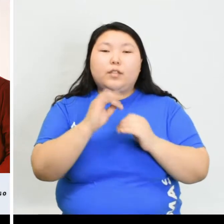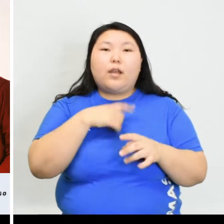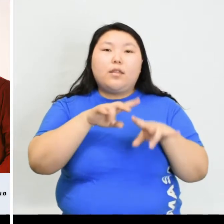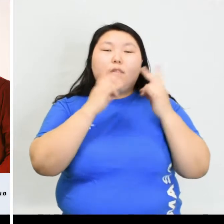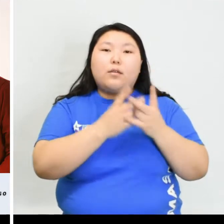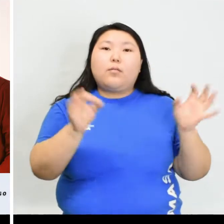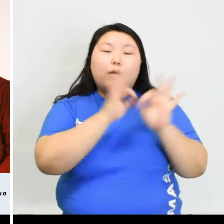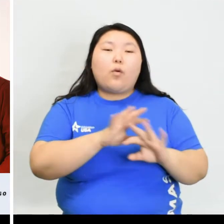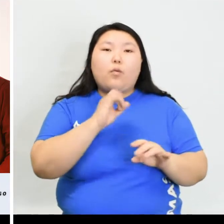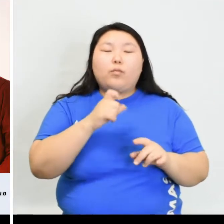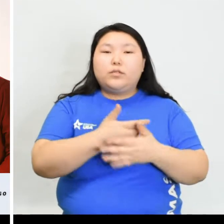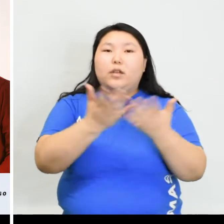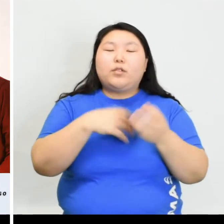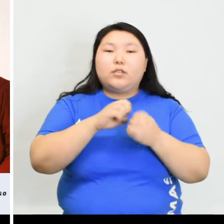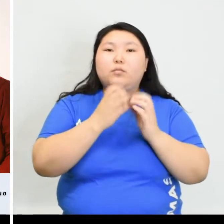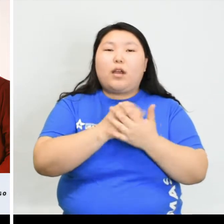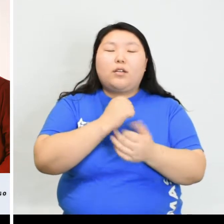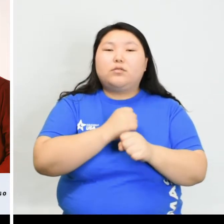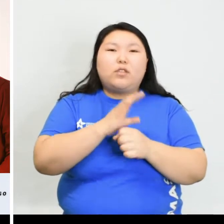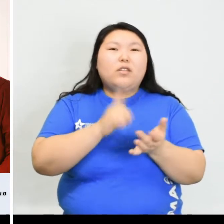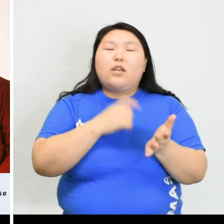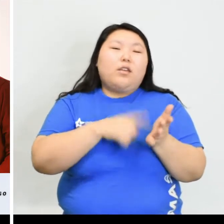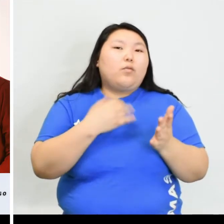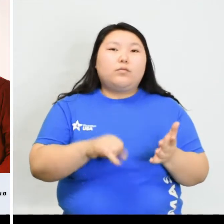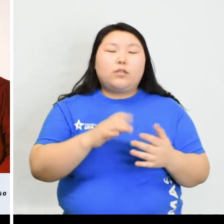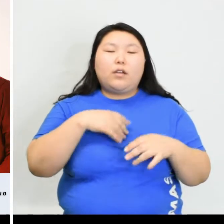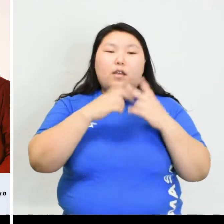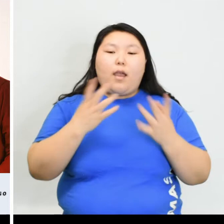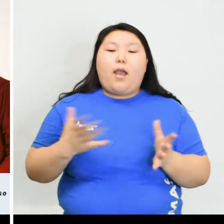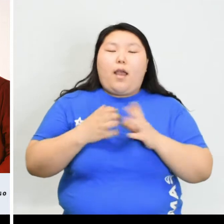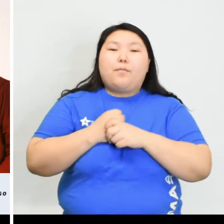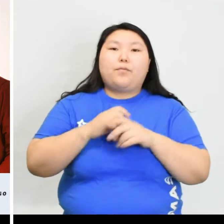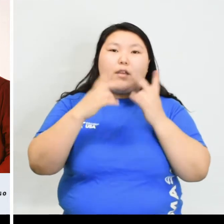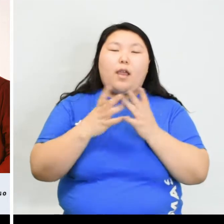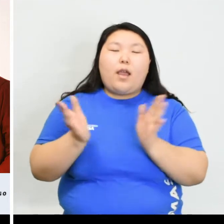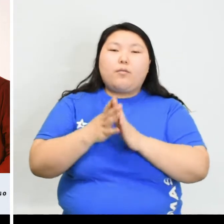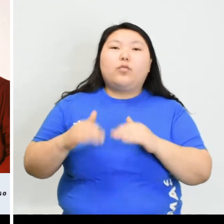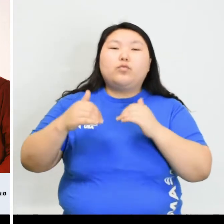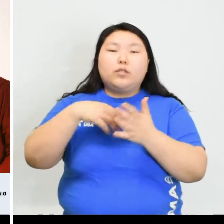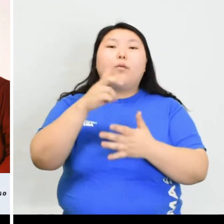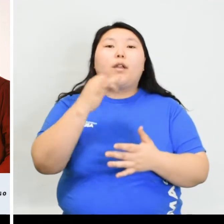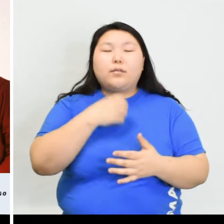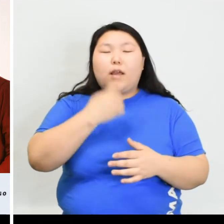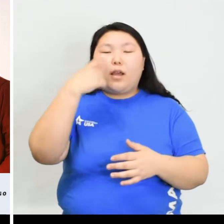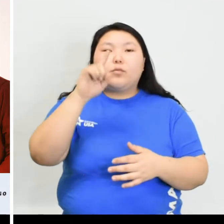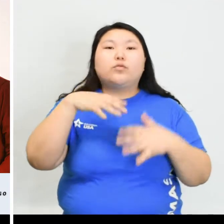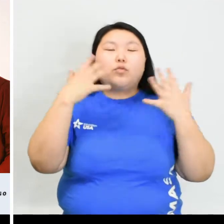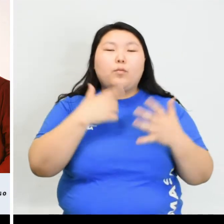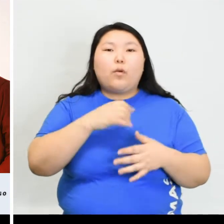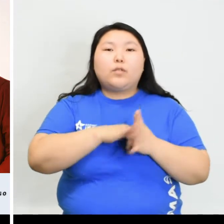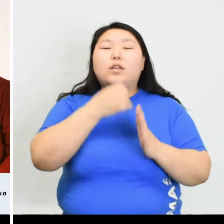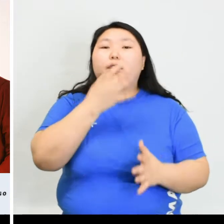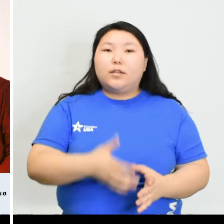бол та хэдийн хийж байгаа юм хэд чирэг болчих. Тэ нийгэм хамт авч явж байгаарэ. Нийгэм хамт хөгжүүлж явж байгаа гэдэг л миний хамгийн том мессеж байна. За